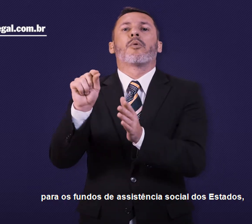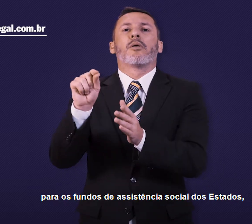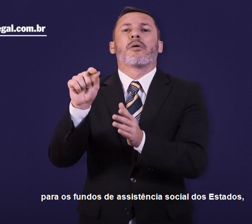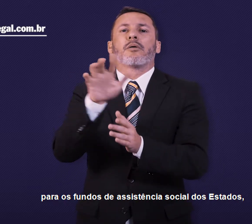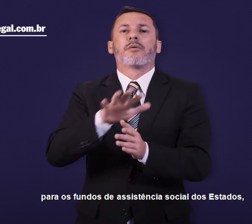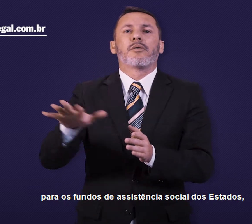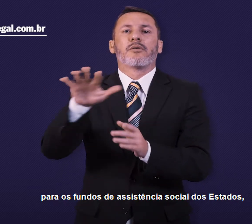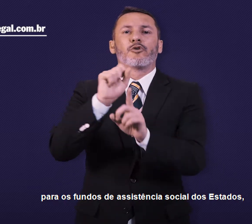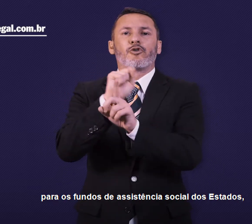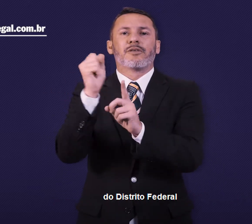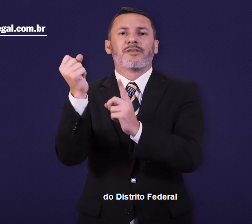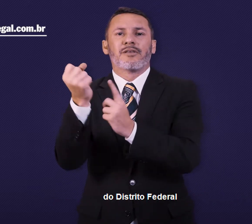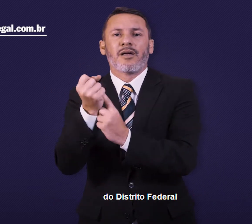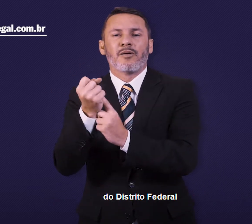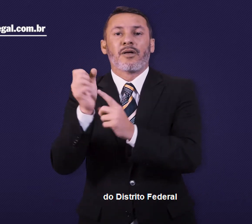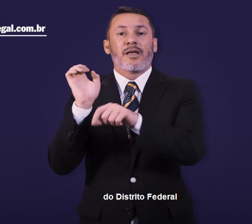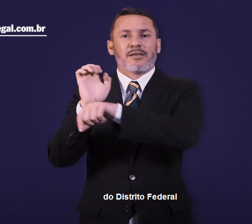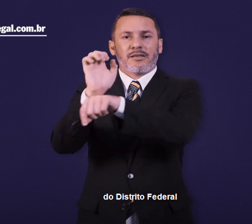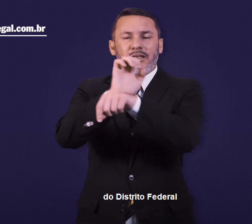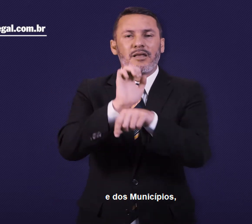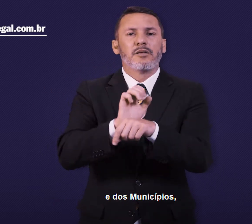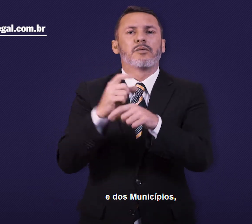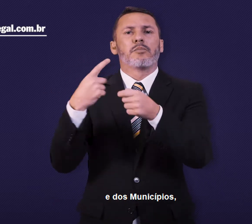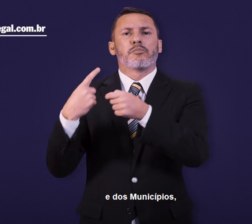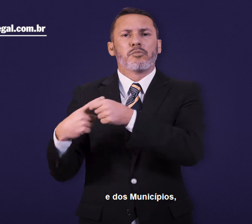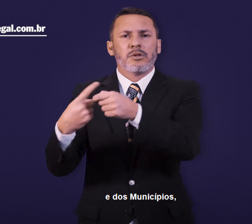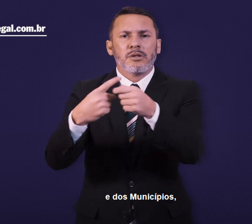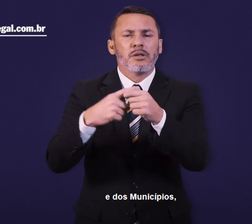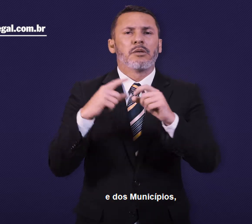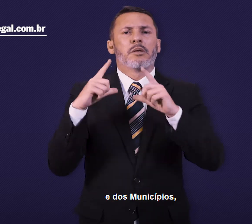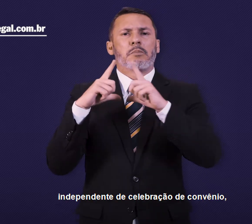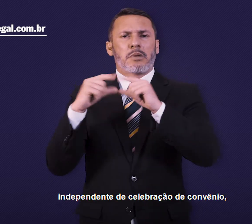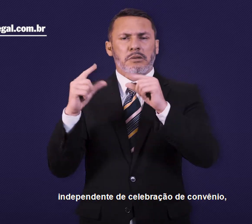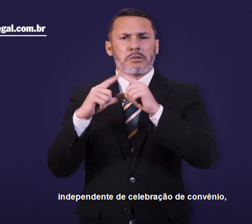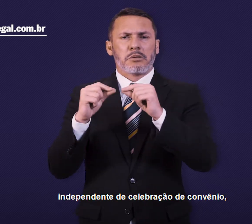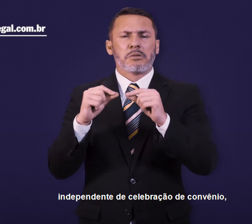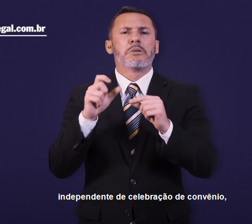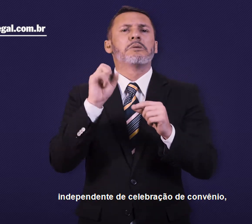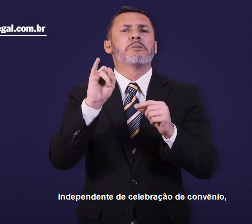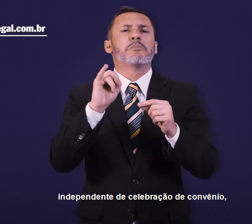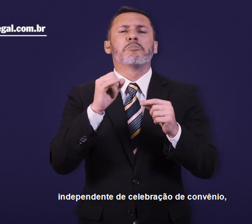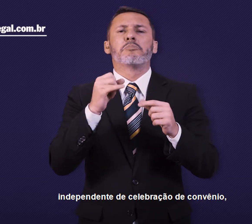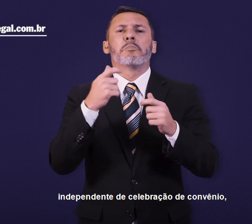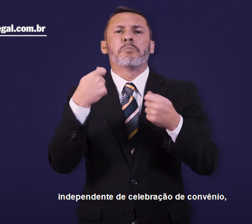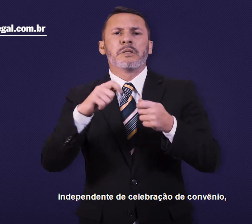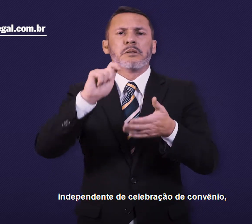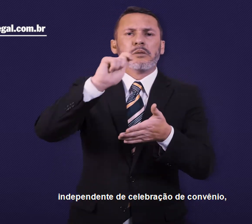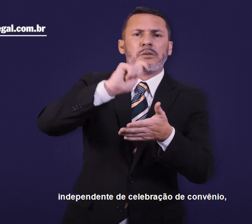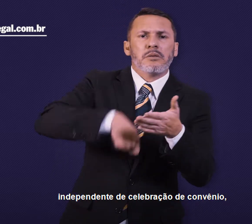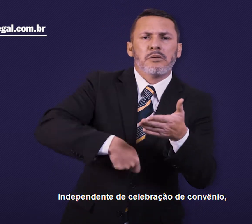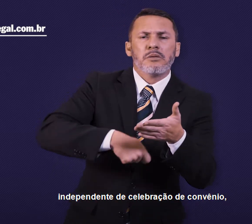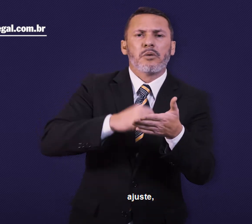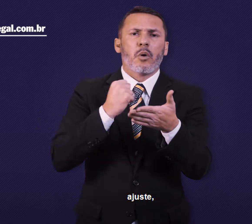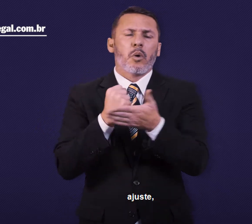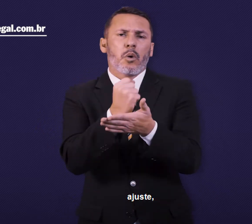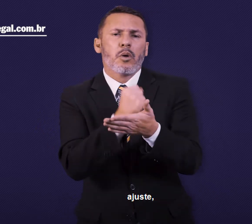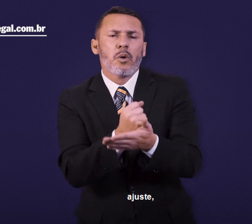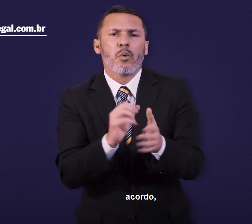dos estados, do Distrito Federal e dos municípios, independente de celebração de convênio, ajuste,